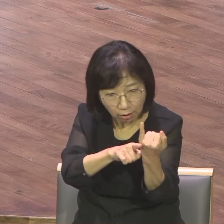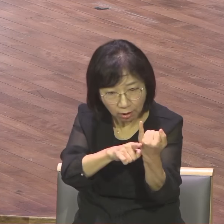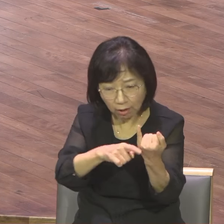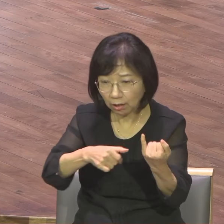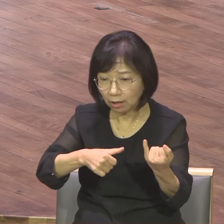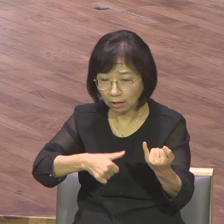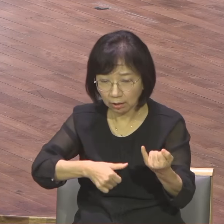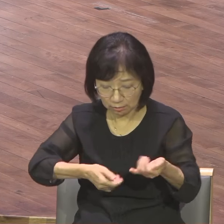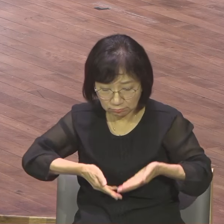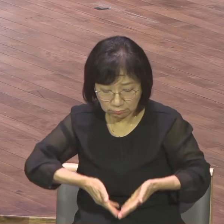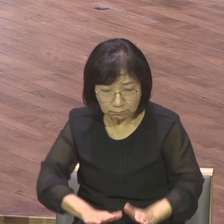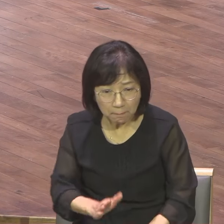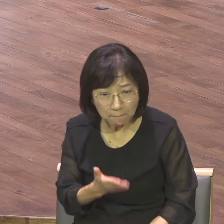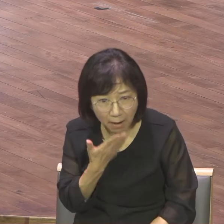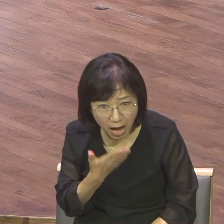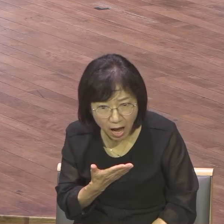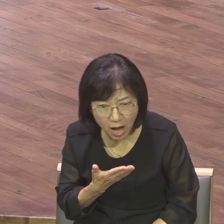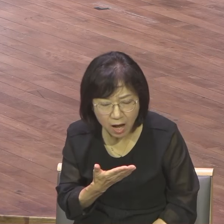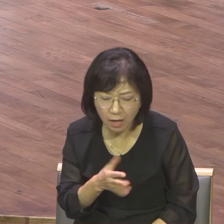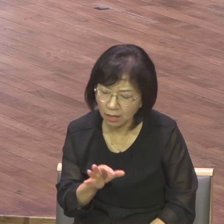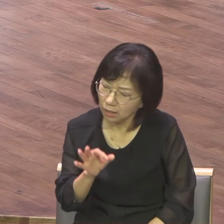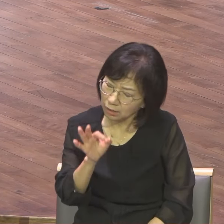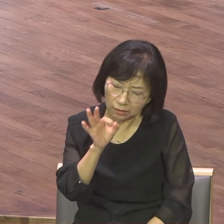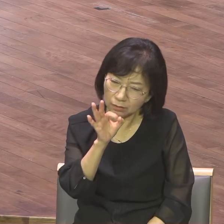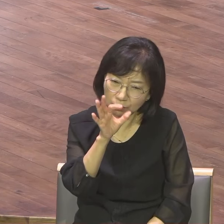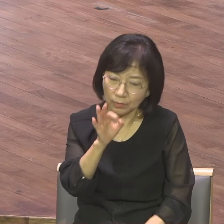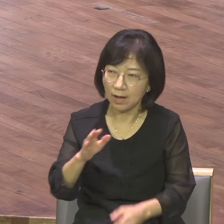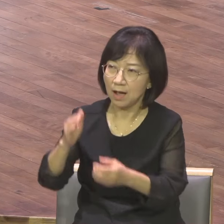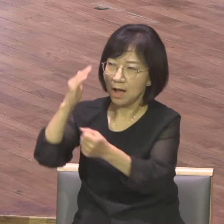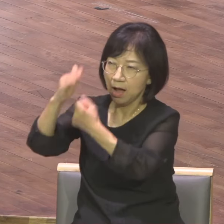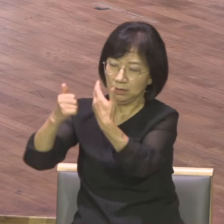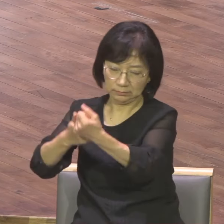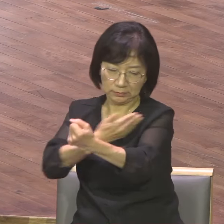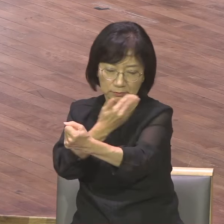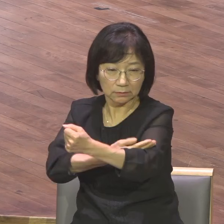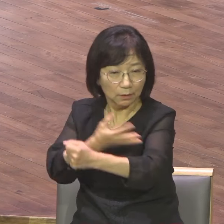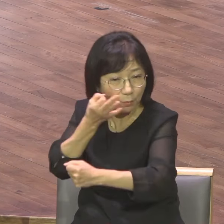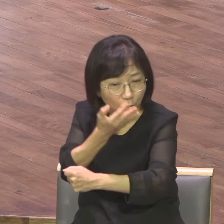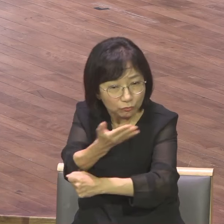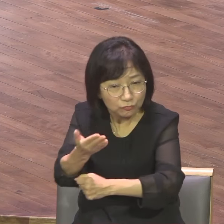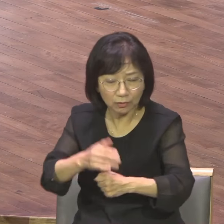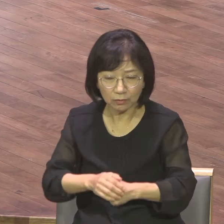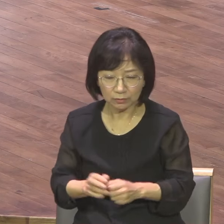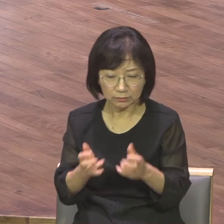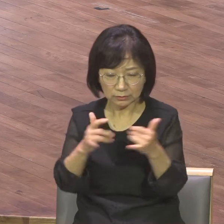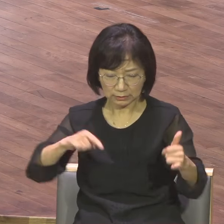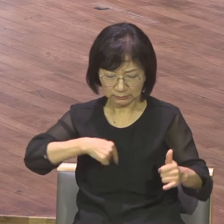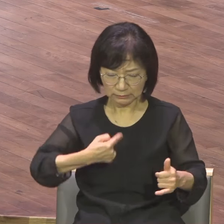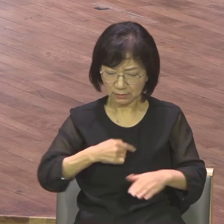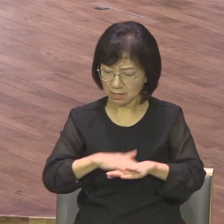불가능한 이것을 하나님께 표적으로 보여주심으로 인간 스스로 해결할 수 없는